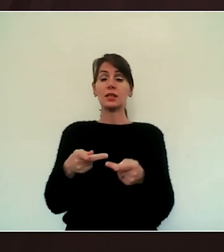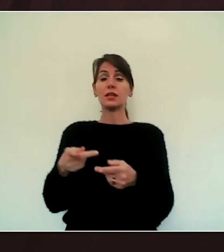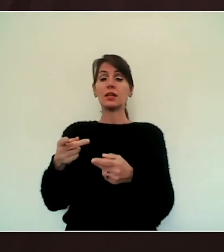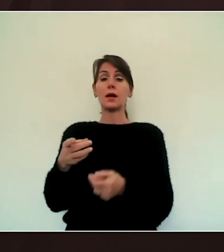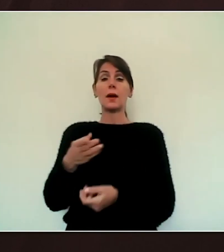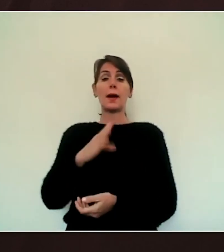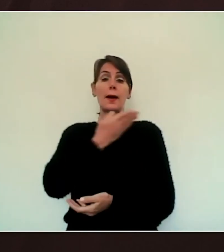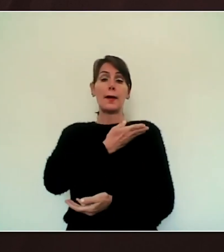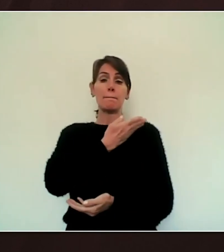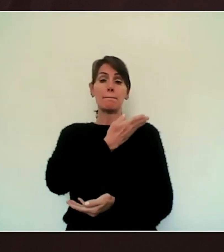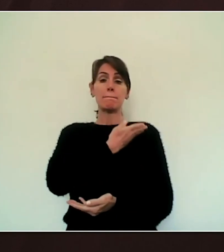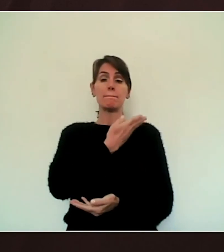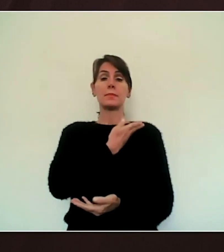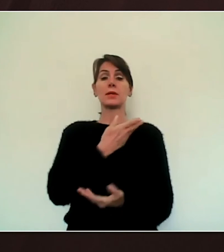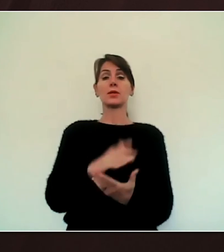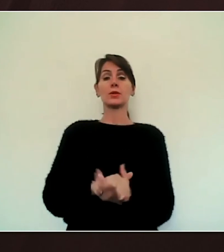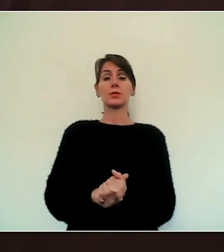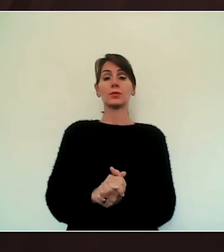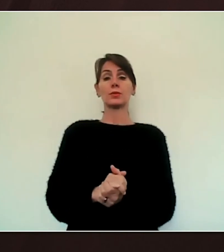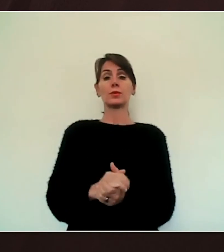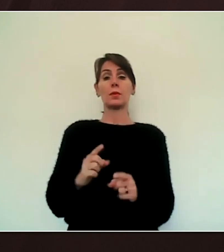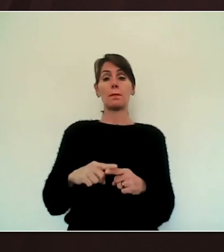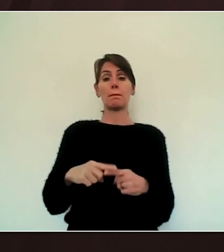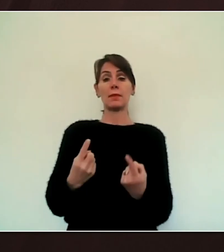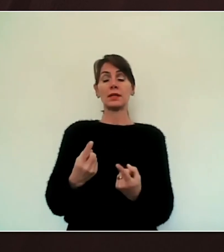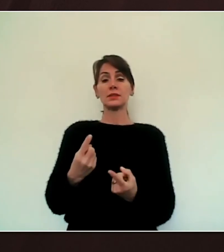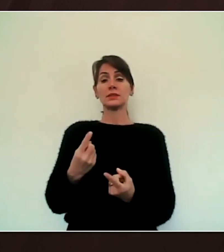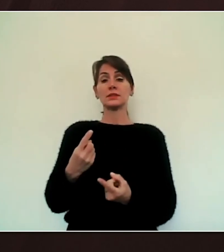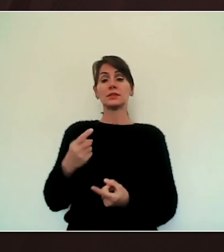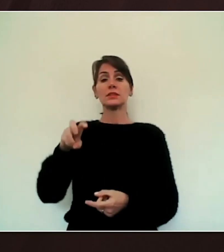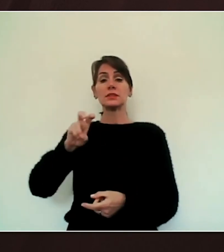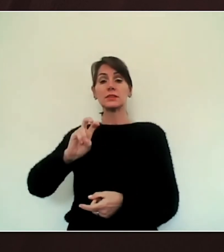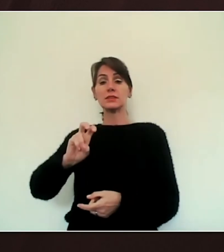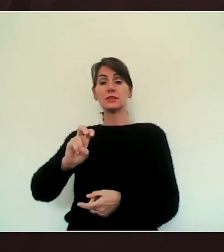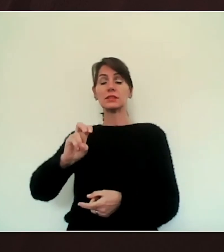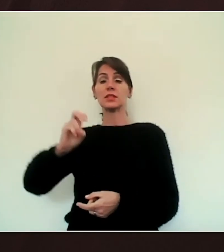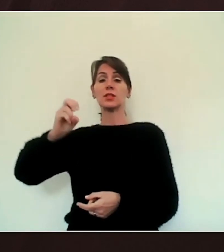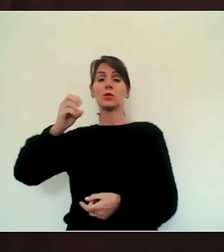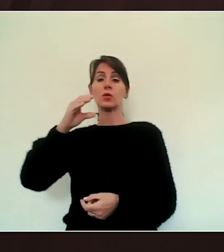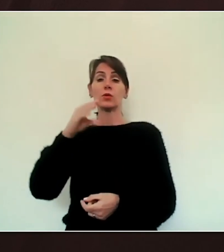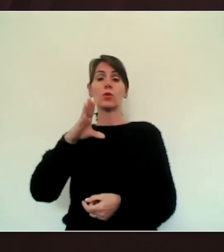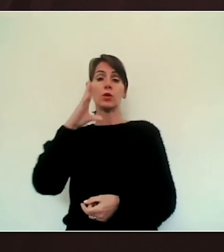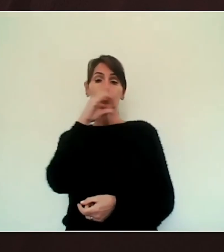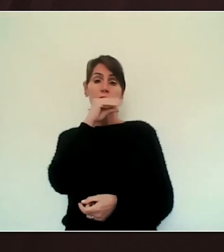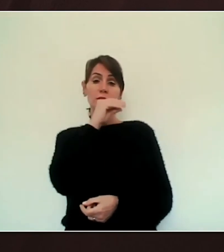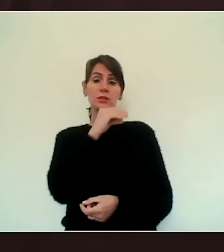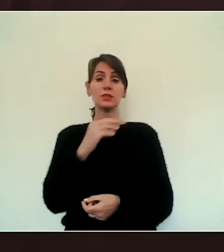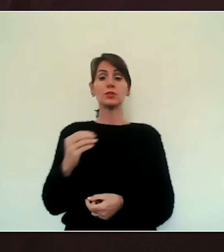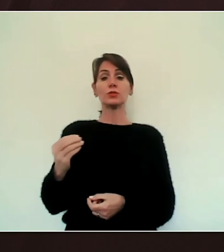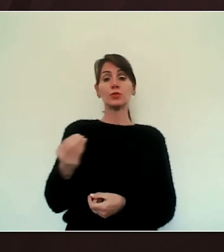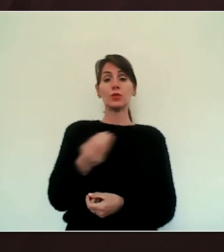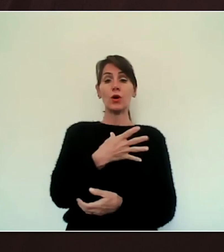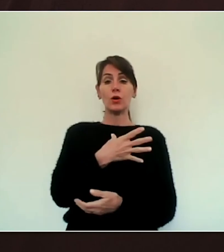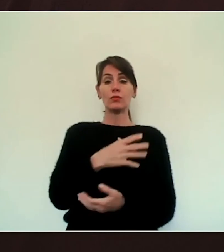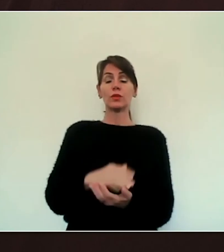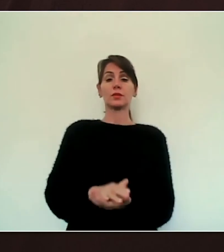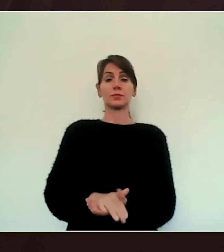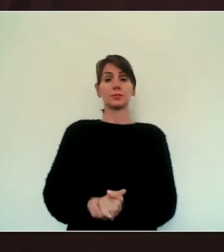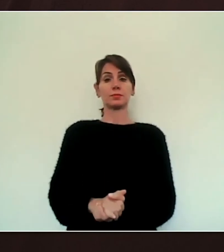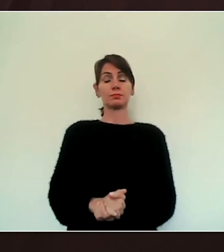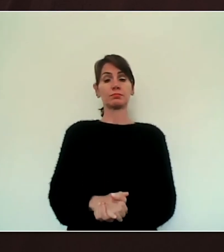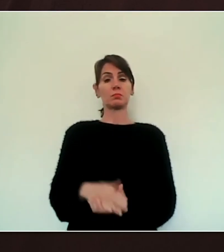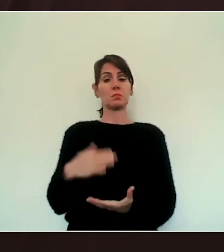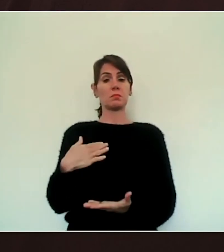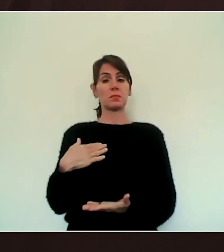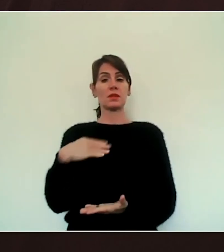semana entraram 5 novos, não é isso? 5 novos adolescentes. Então, eu espero que aqui em São Paulo também. Por exemplo, eu tenho um neto que